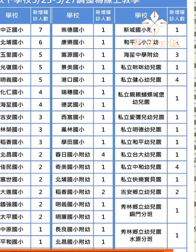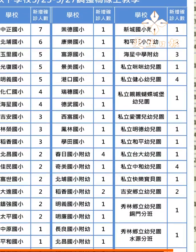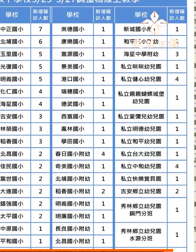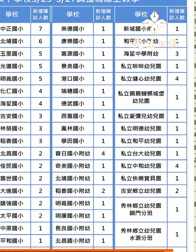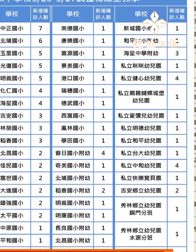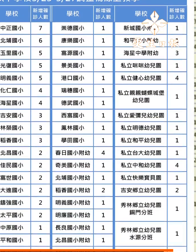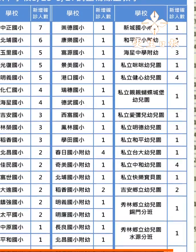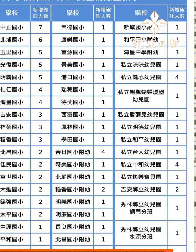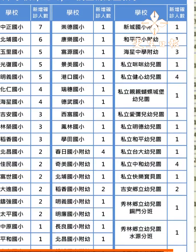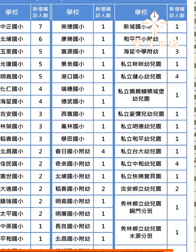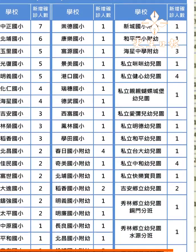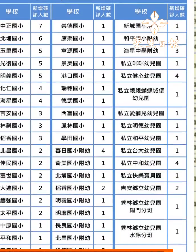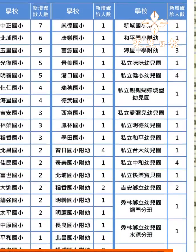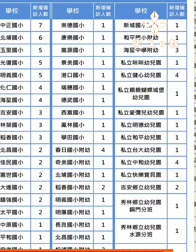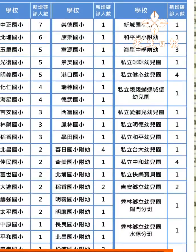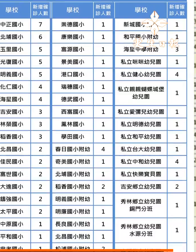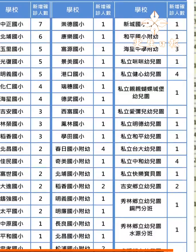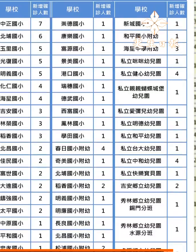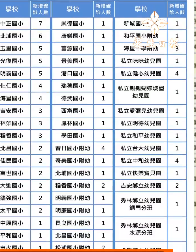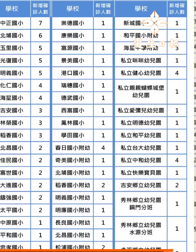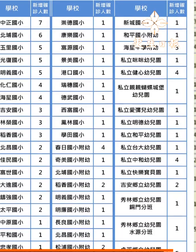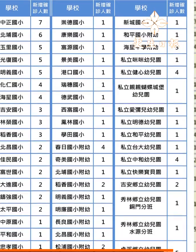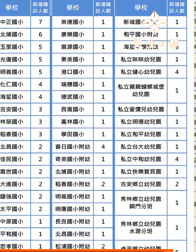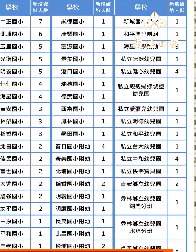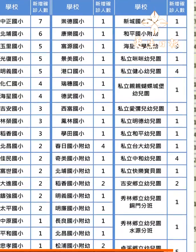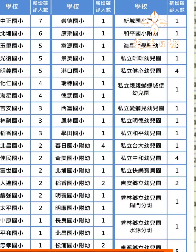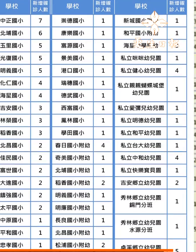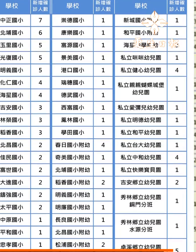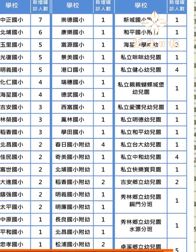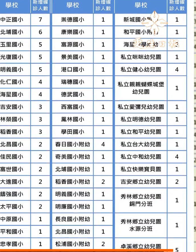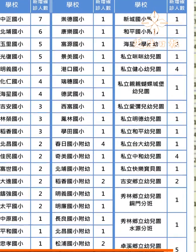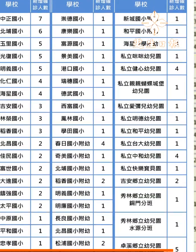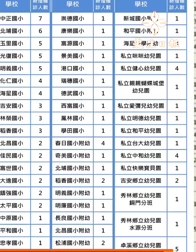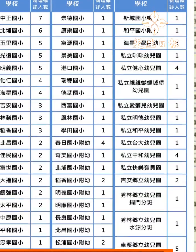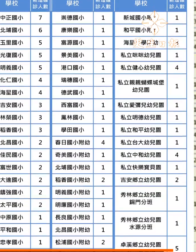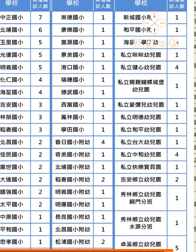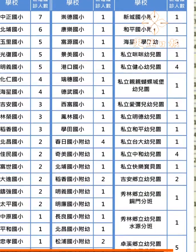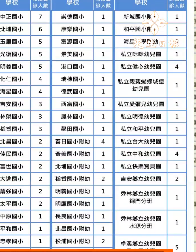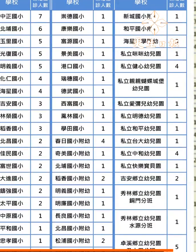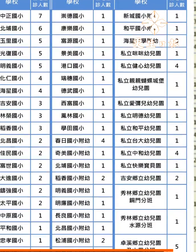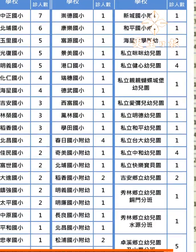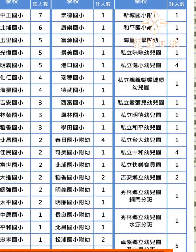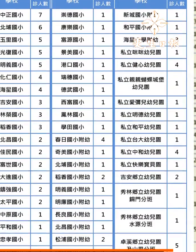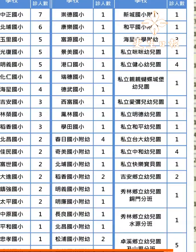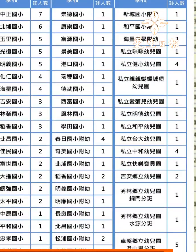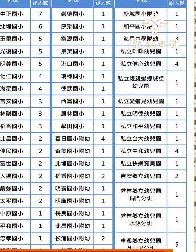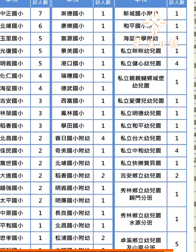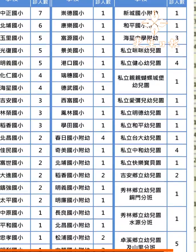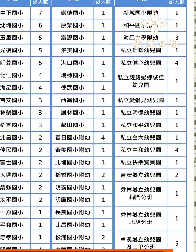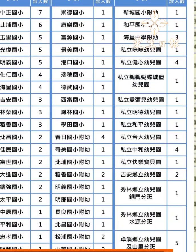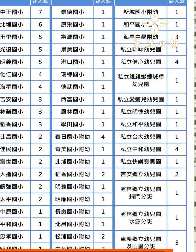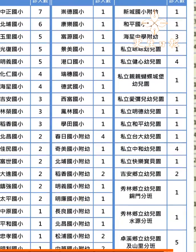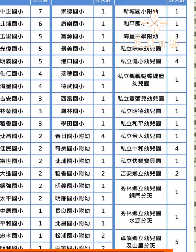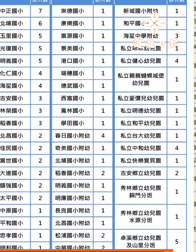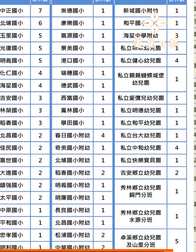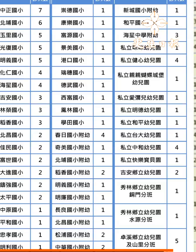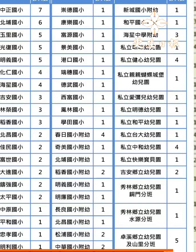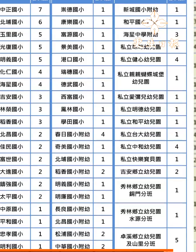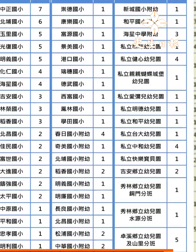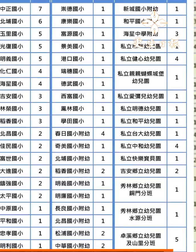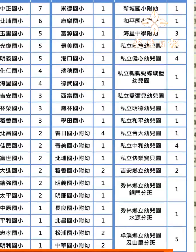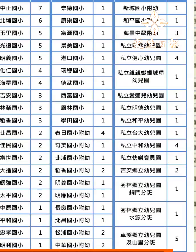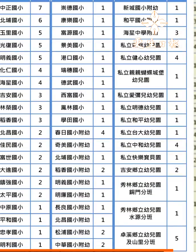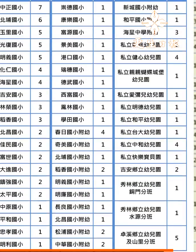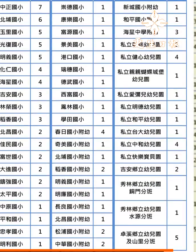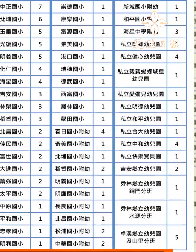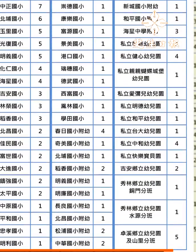32位学生跟12位的教职员工。那在国小的部分呢，包含了卓西国小等